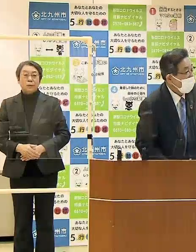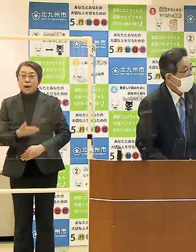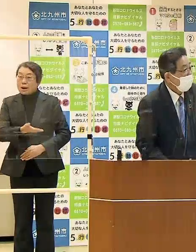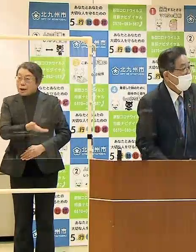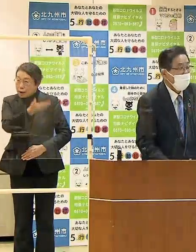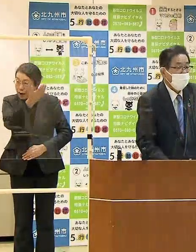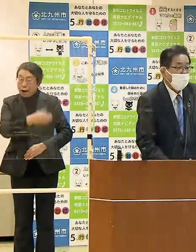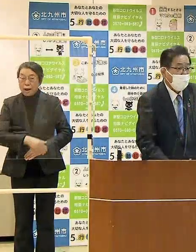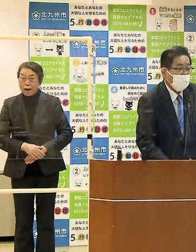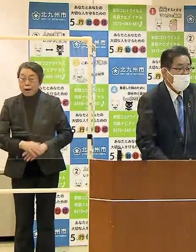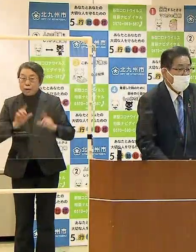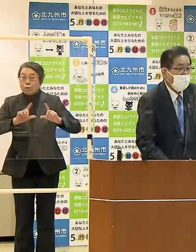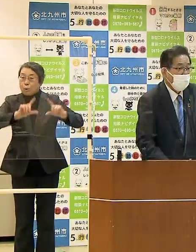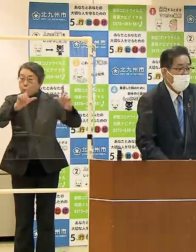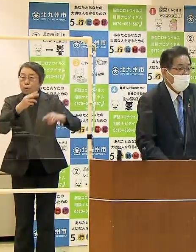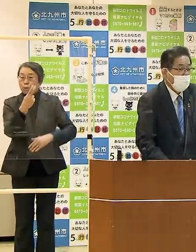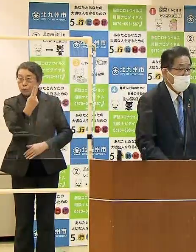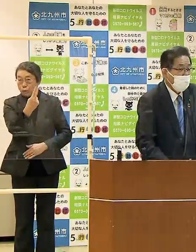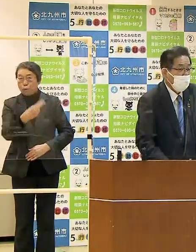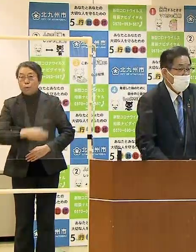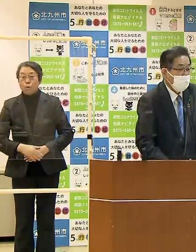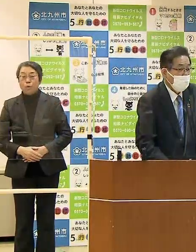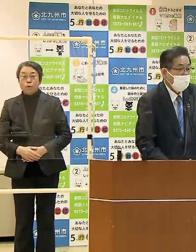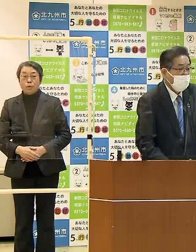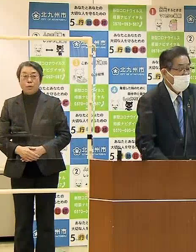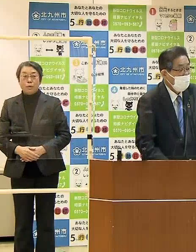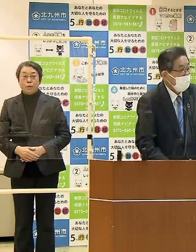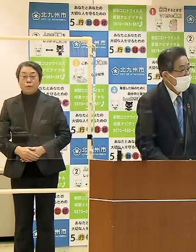太い線が東京都でありまして